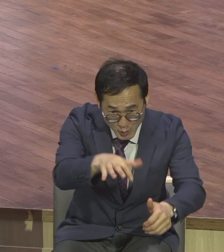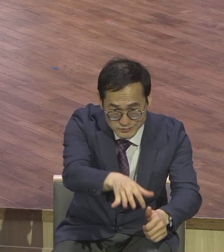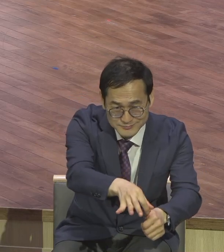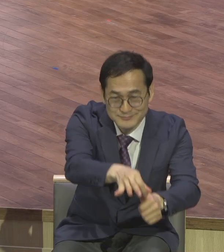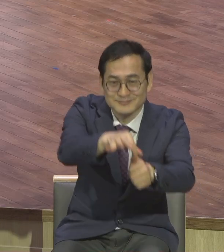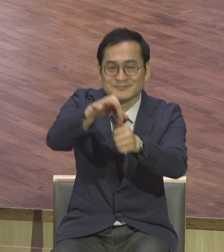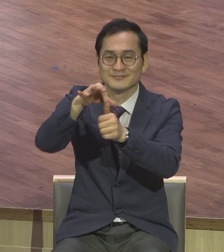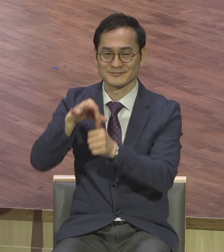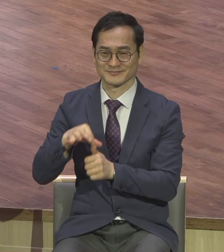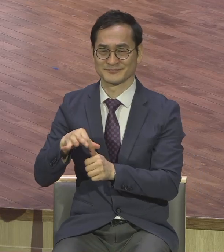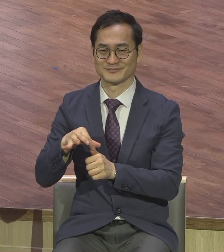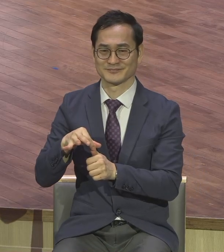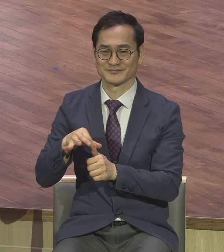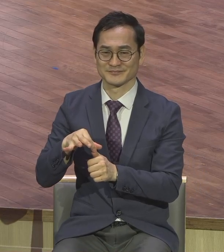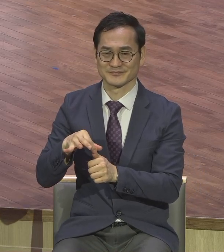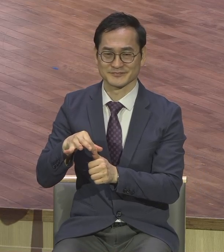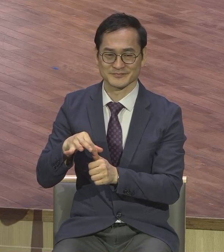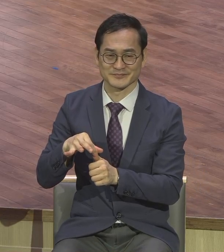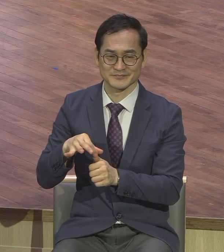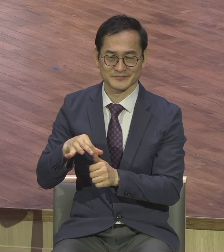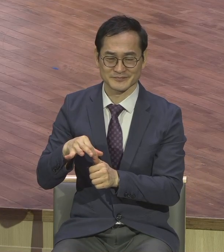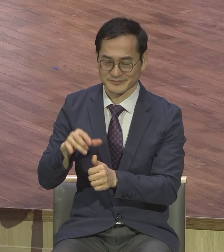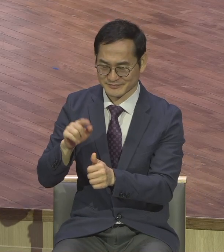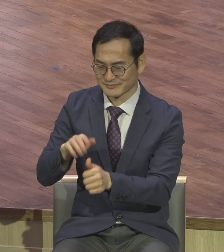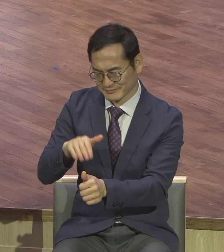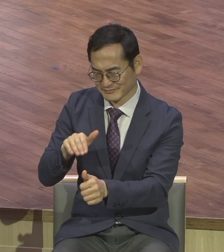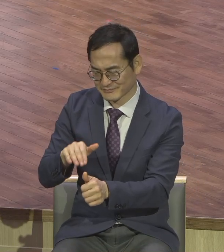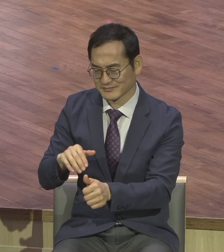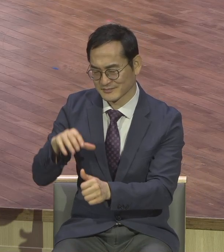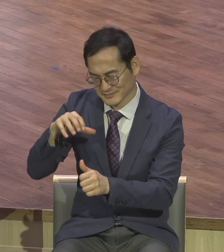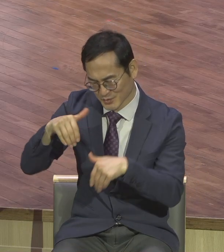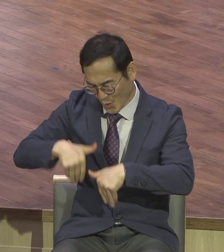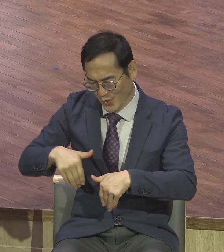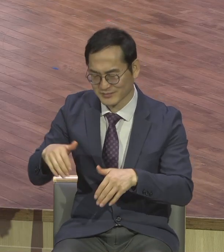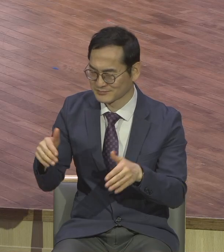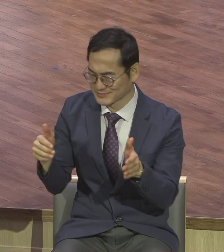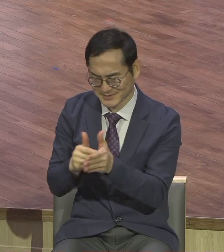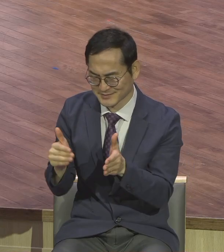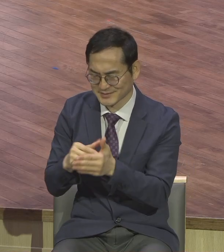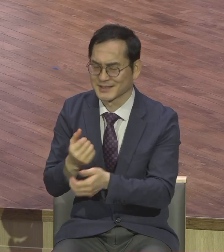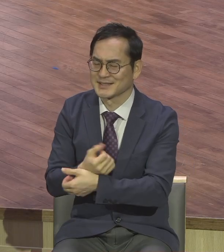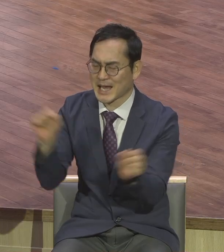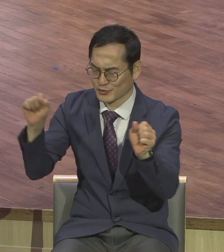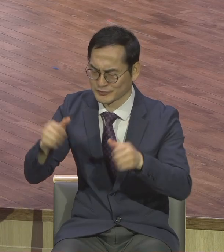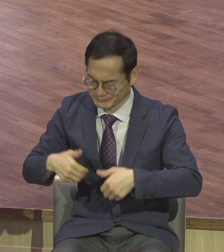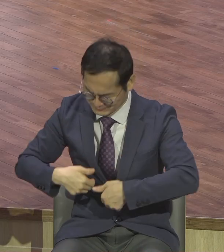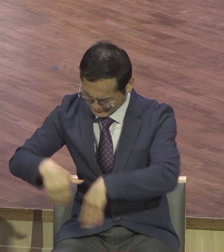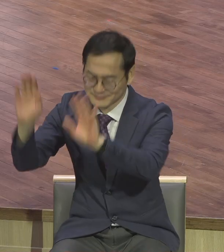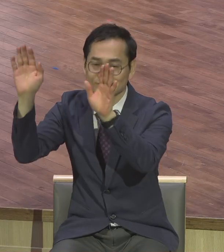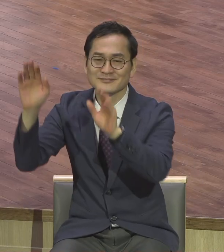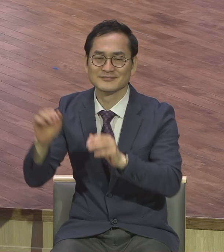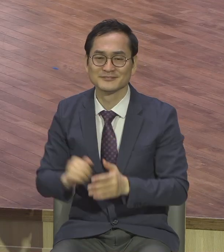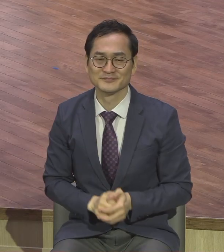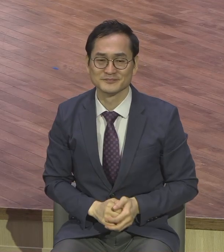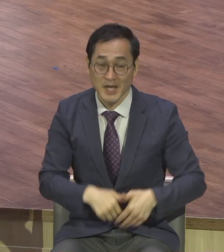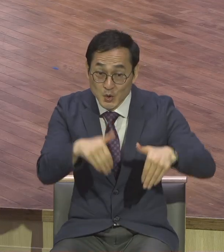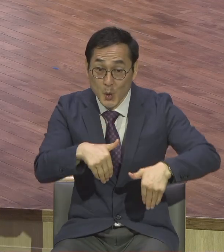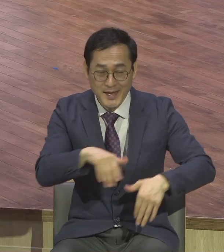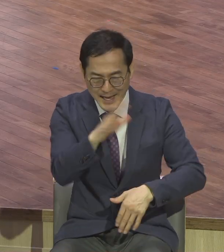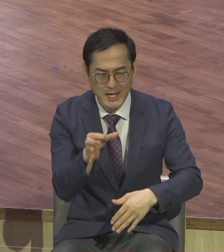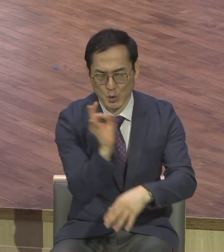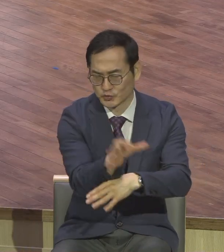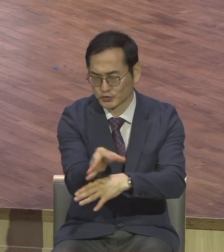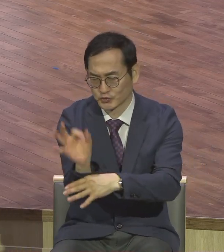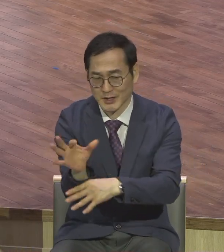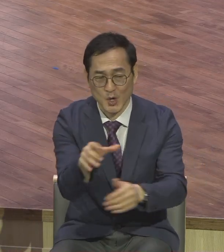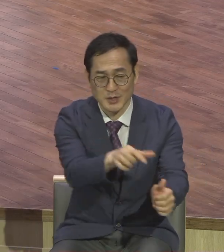노예로 노예된 자리에서 자유하게 해주시는 것. 노예는 돈으로 다 샀기 때문에 그